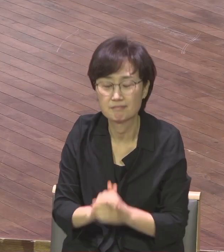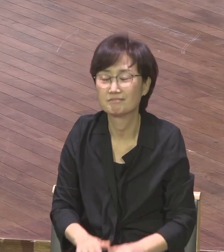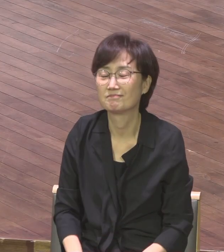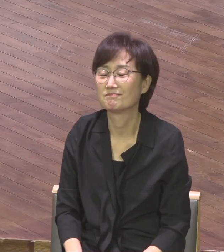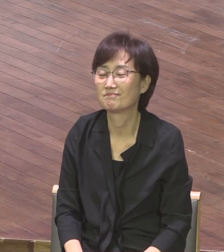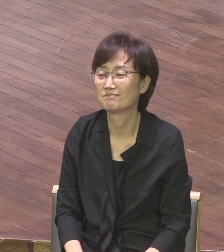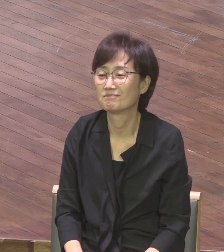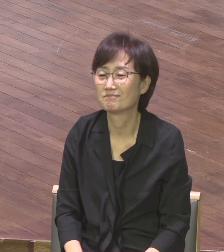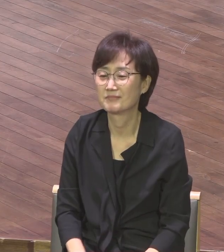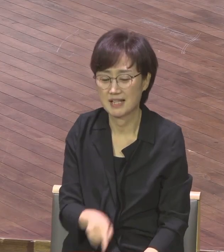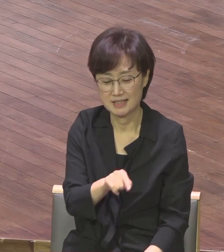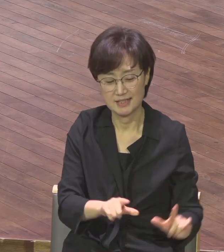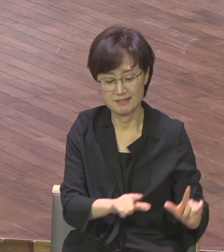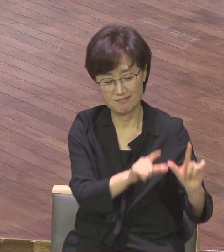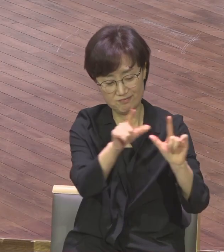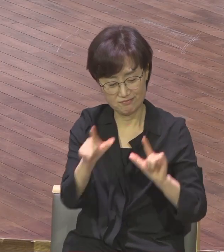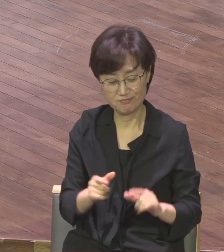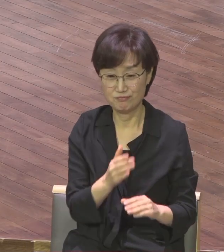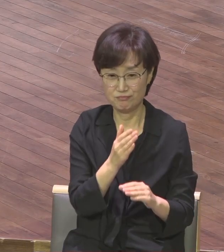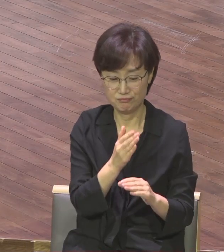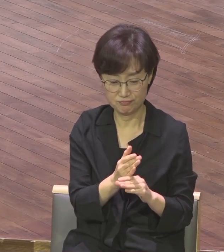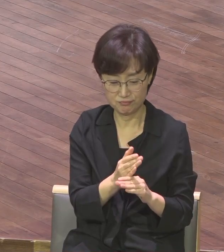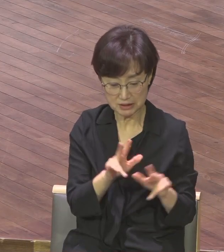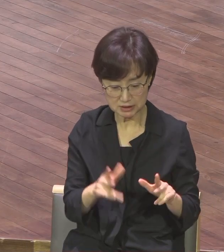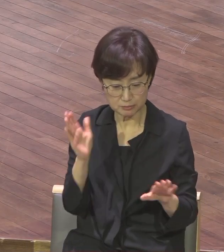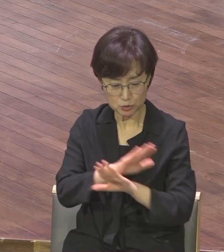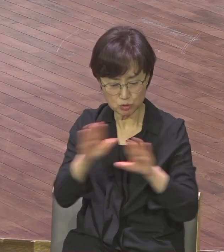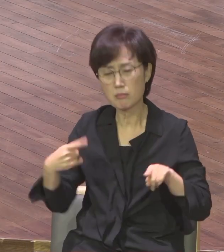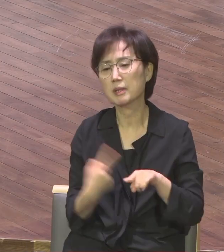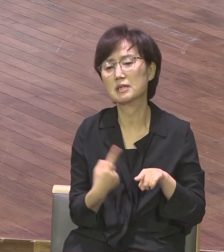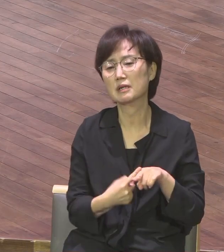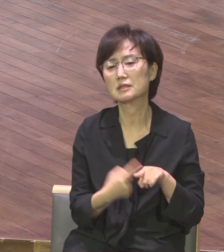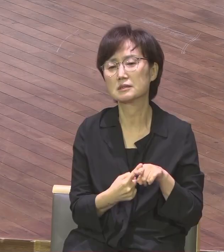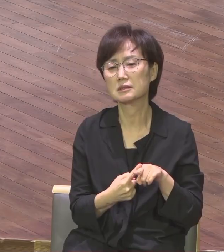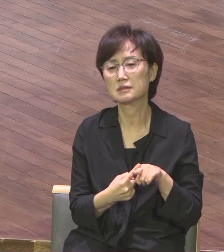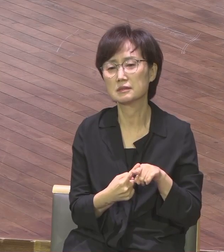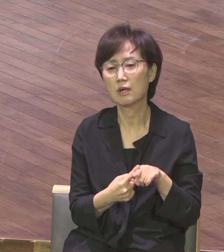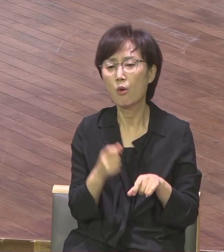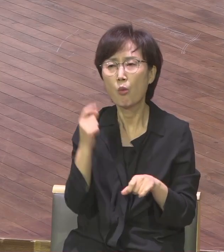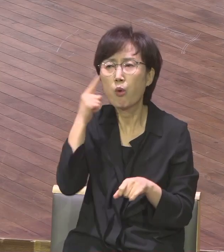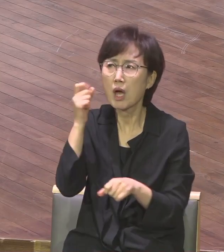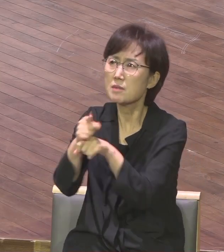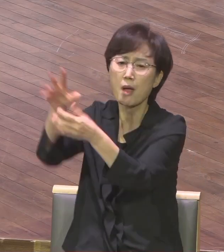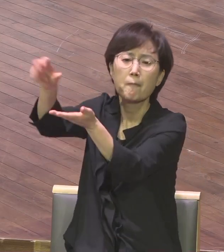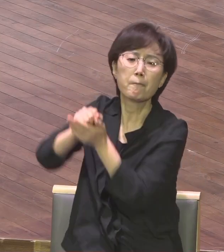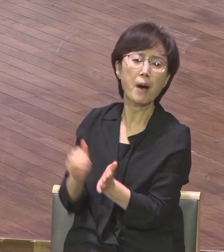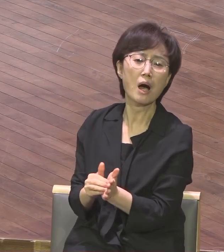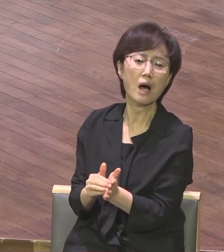땅에 살면서 천국 가진 사람들이 천국 누려야 돼요. 천국 못 누리는 게 속한 거예요.